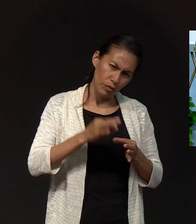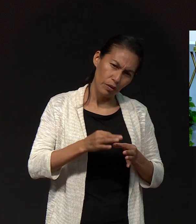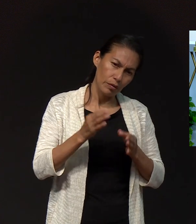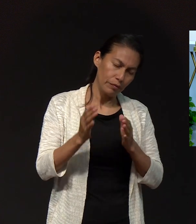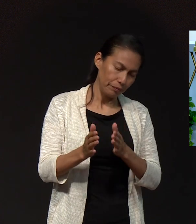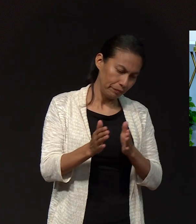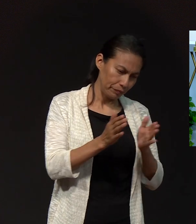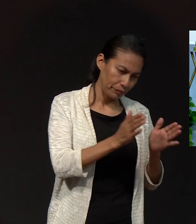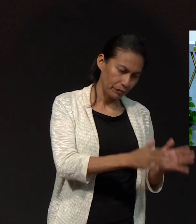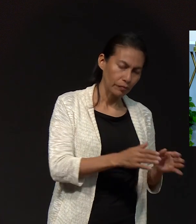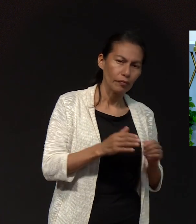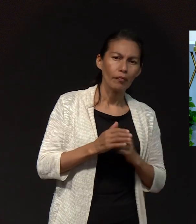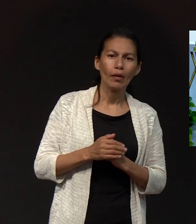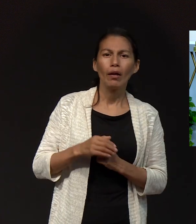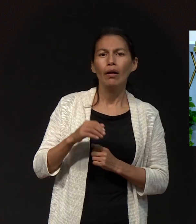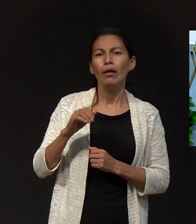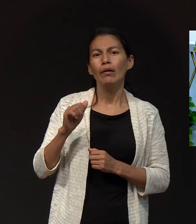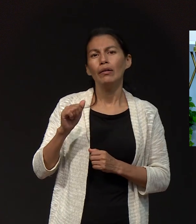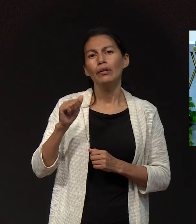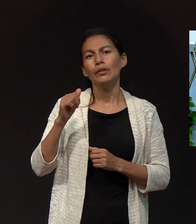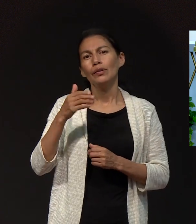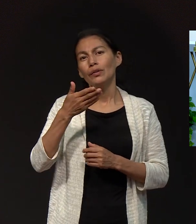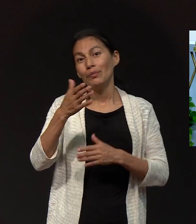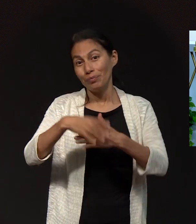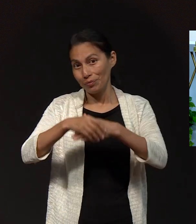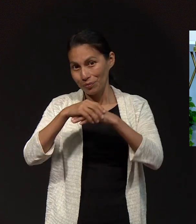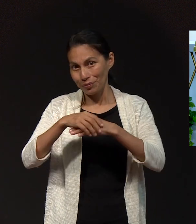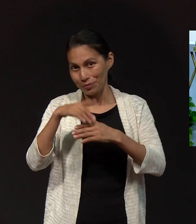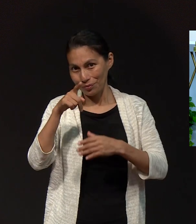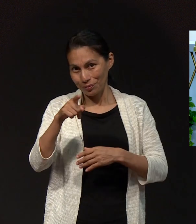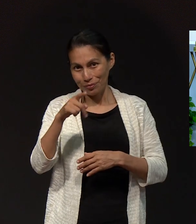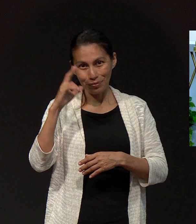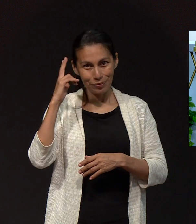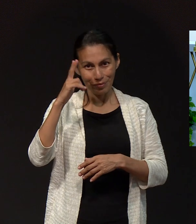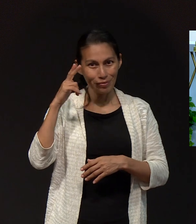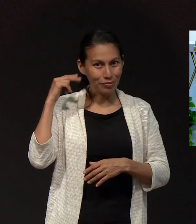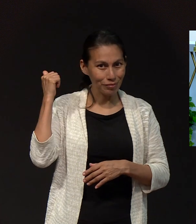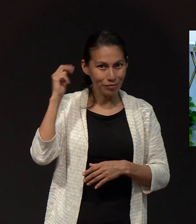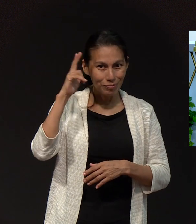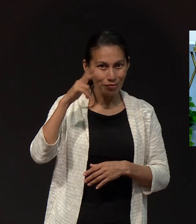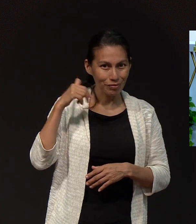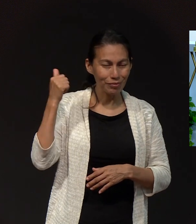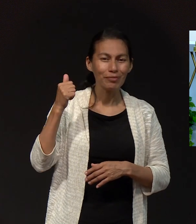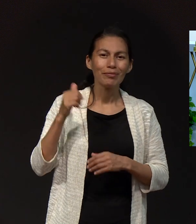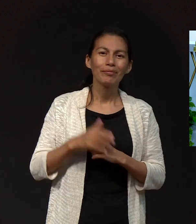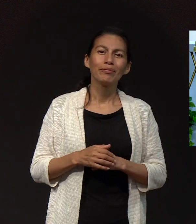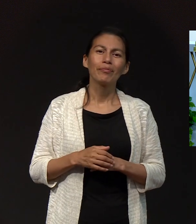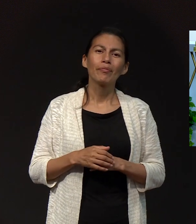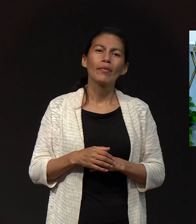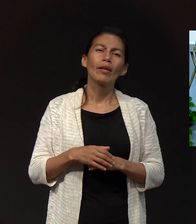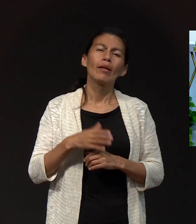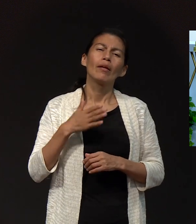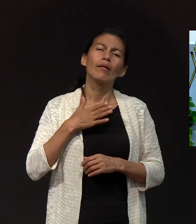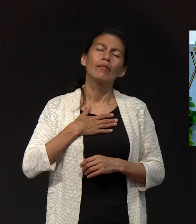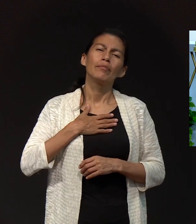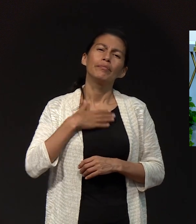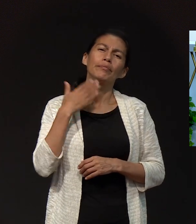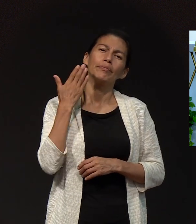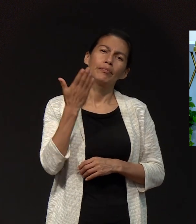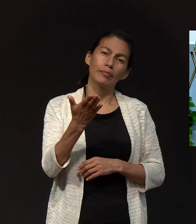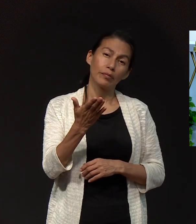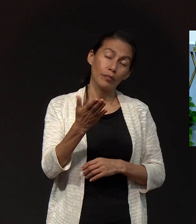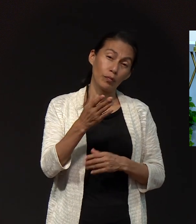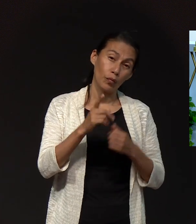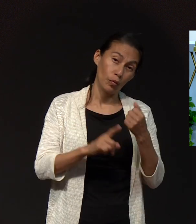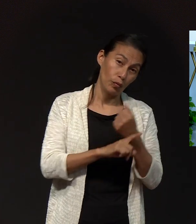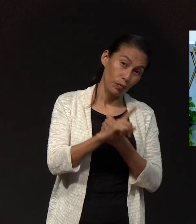vamos a dejar Roberto Calderón Buenas noches Saludos desde Pachuca, Hidalgo Un saludo para ti Roberto Mi petición es